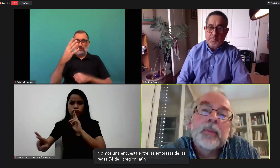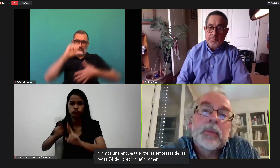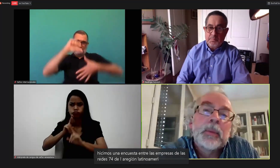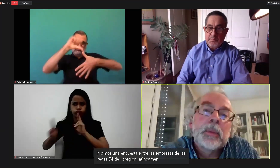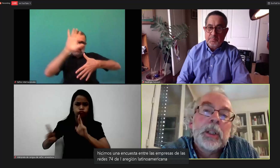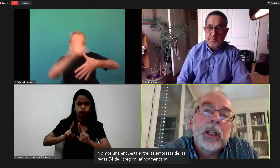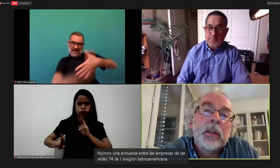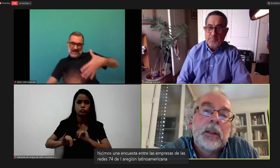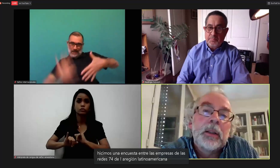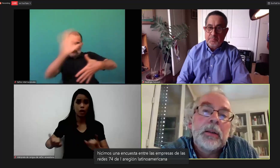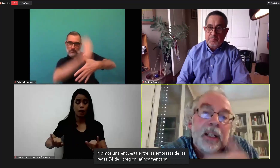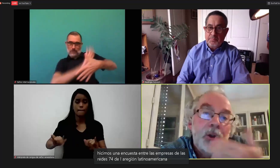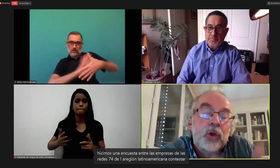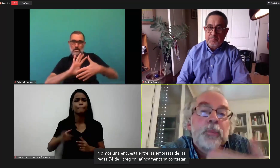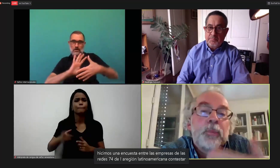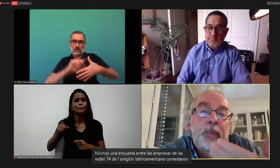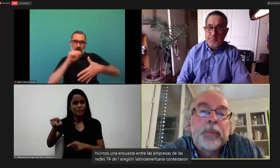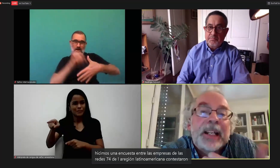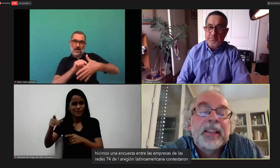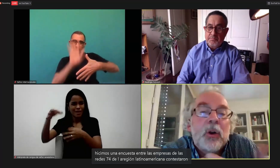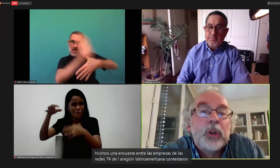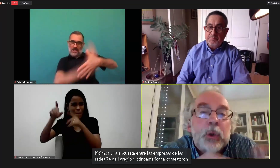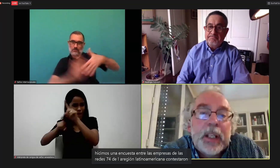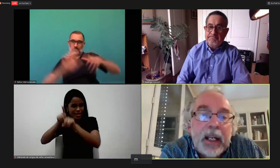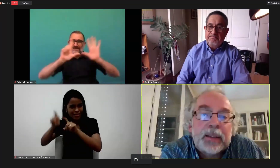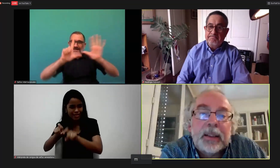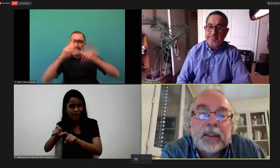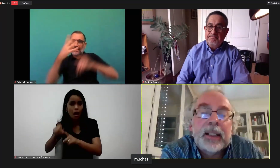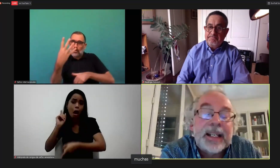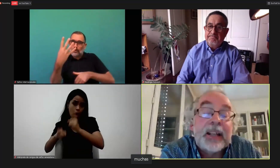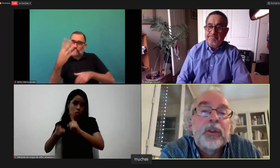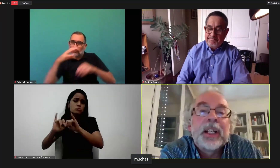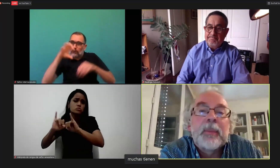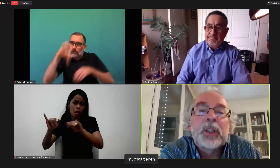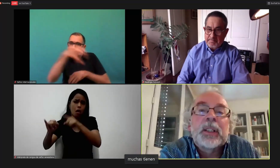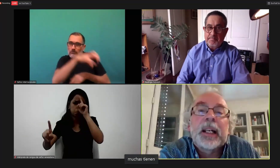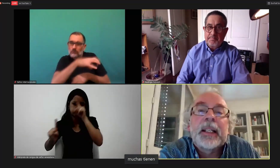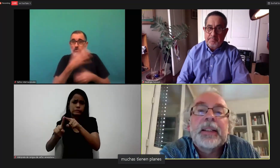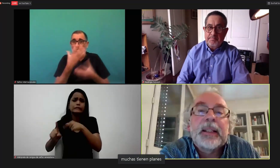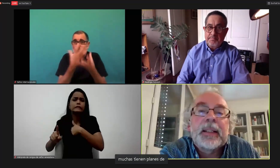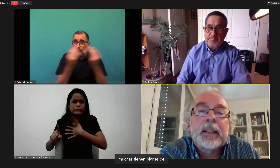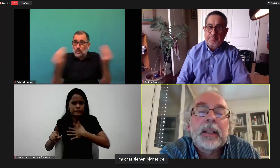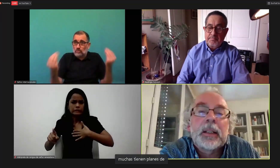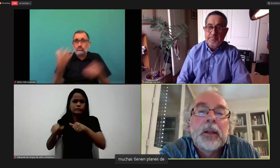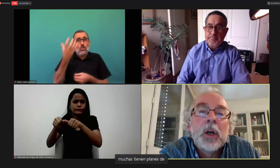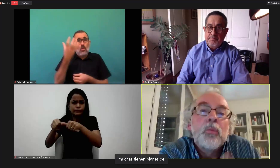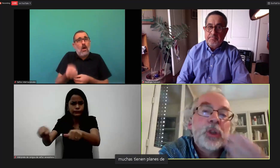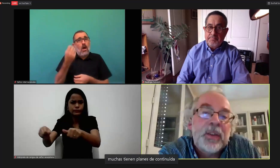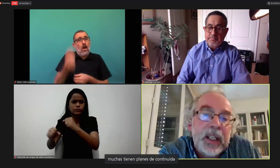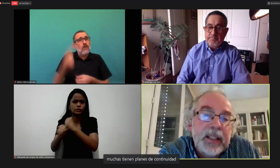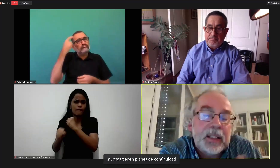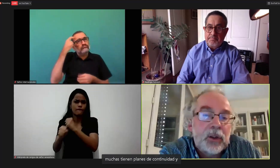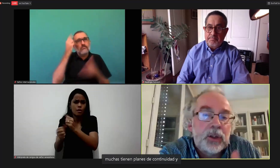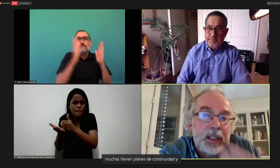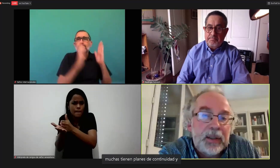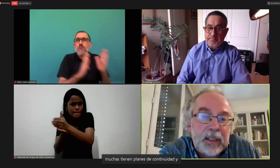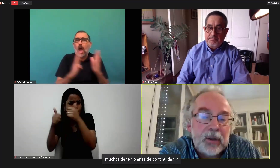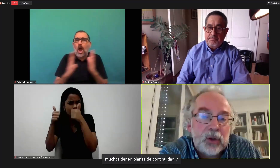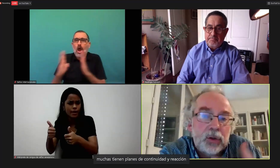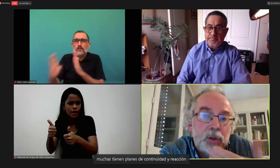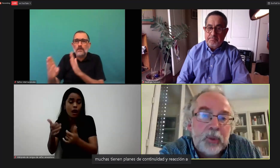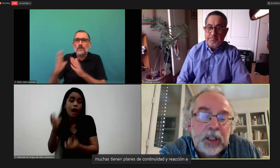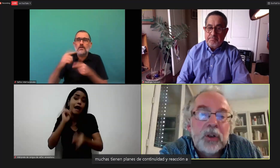ellas tienen sus planes de continuidad, de reacción, digamos, ante la crisis. Muchas de ellas